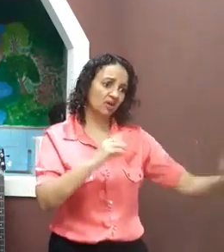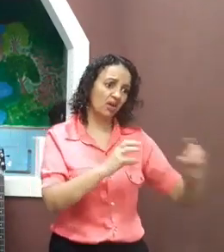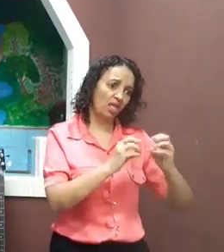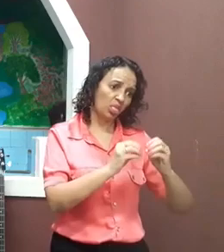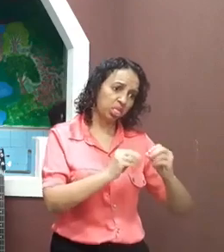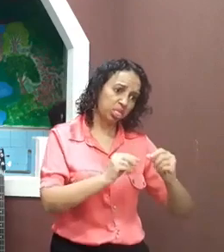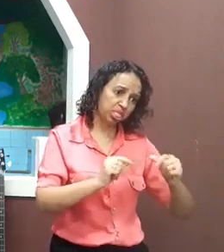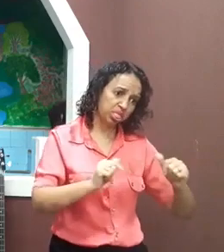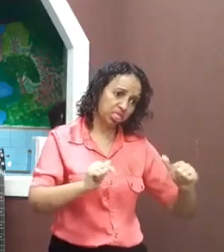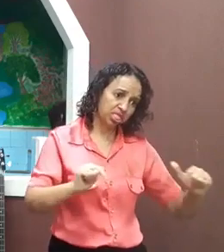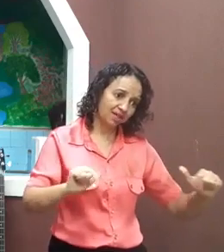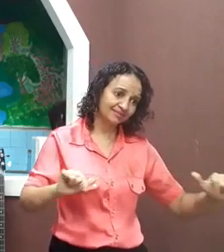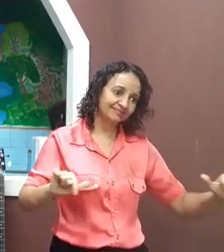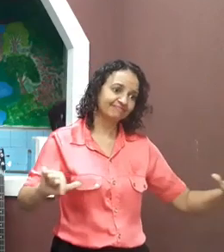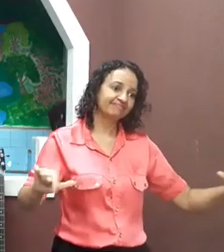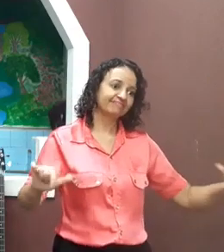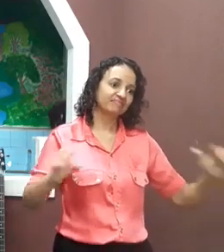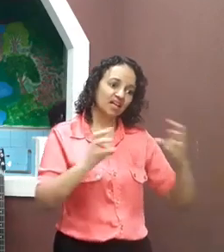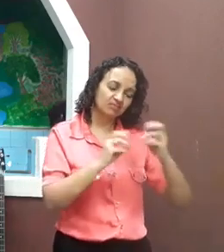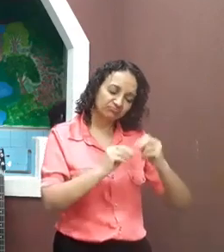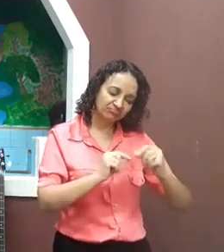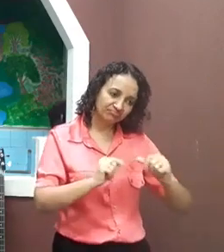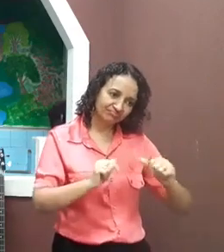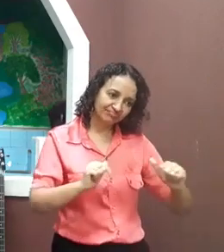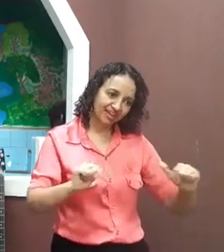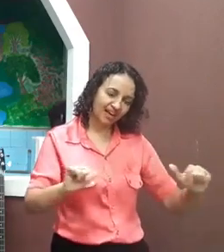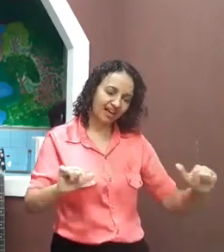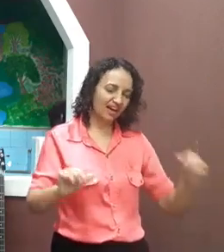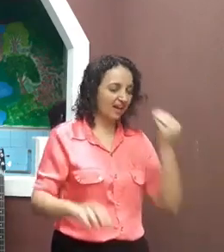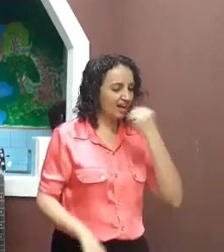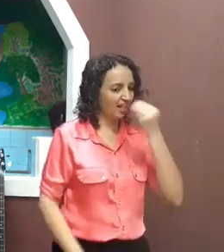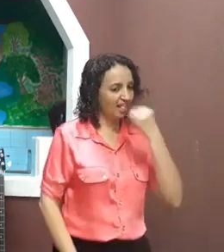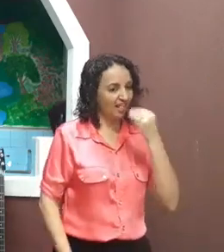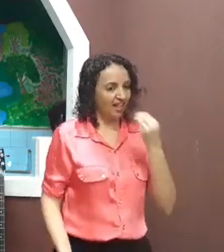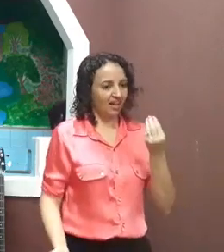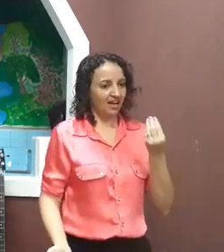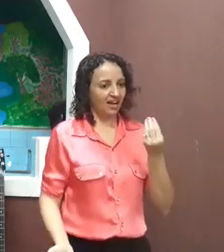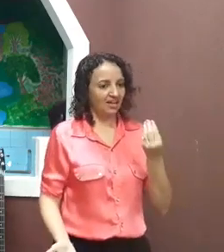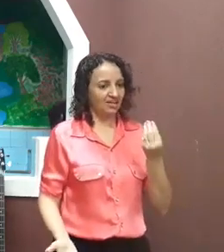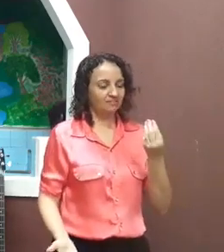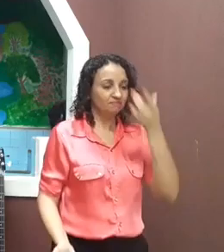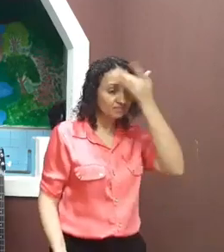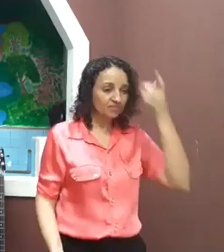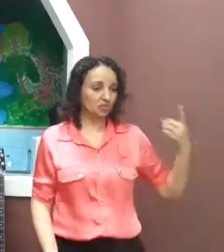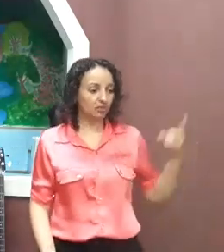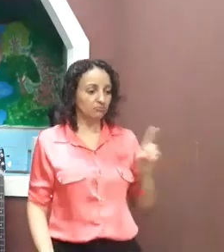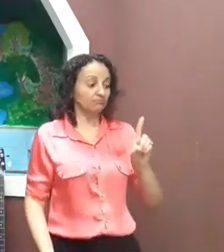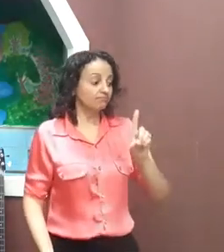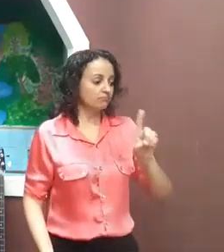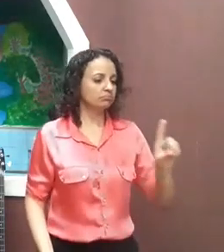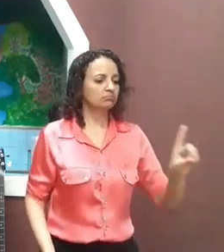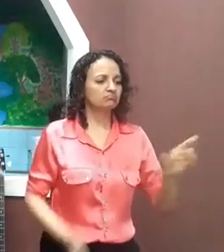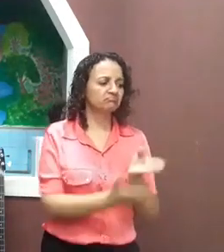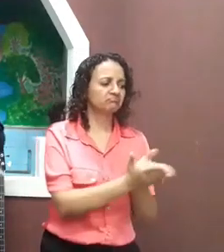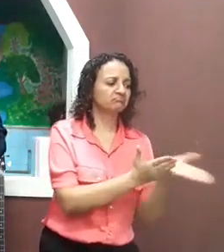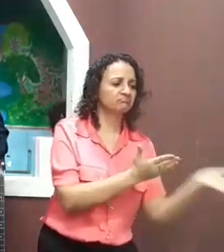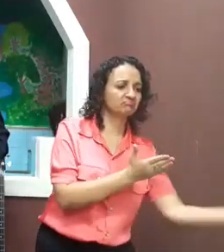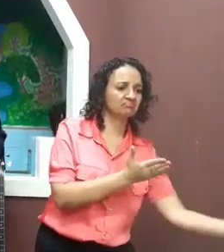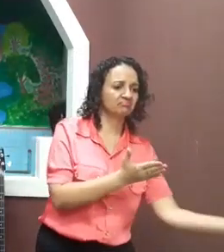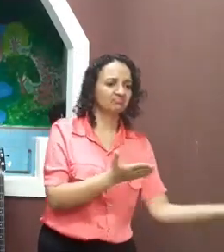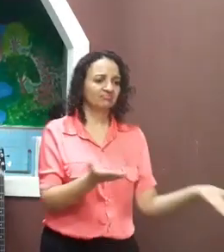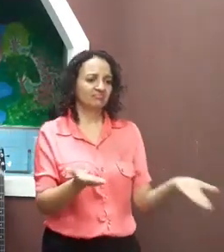não estou falando do templo, sai dessa comunhão, sai do corpo de Cristo, sai do edifício de Deus, que são